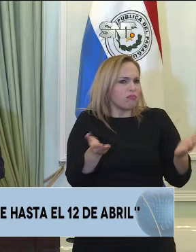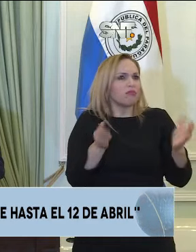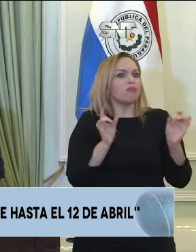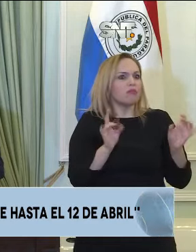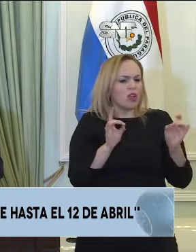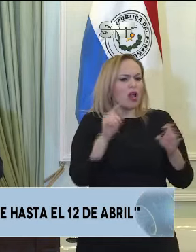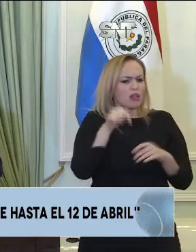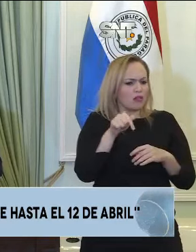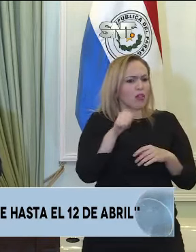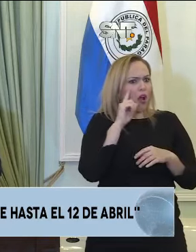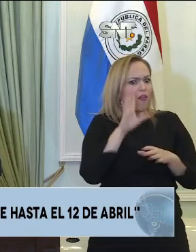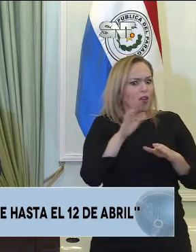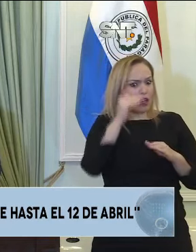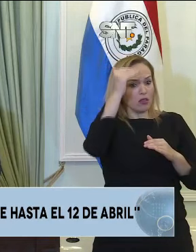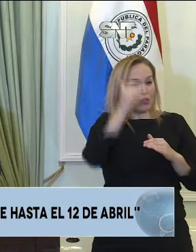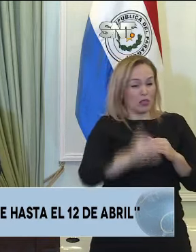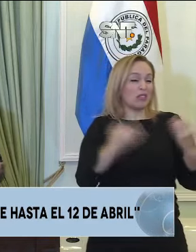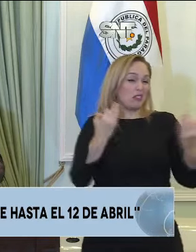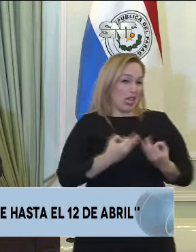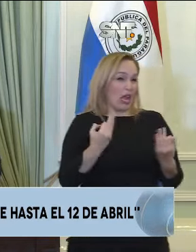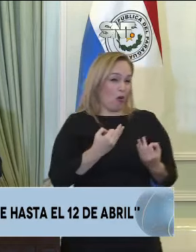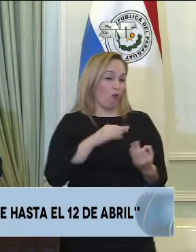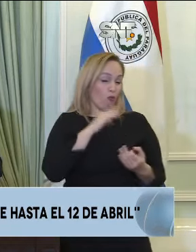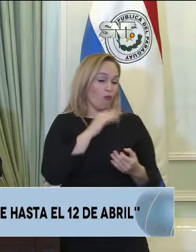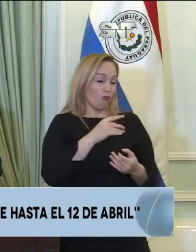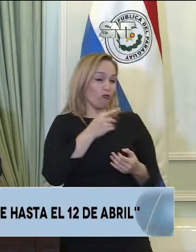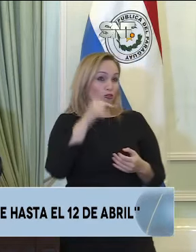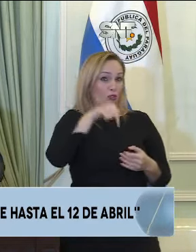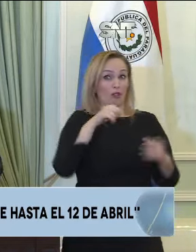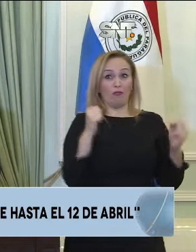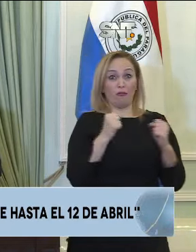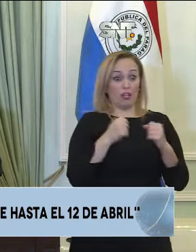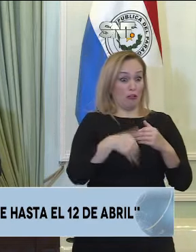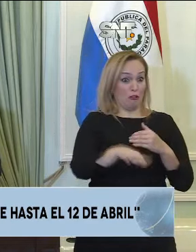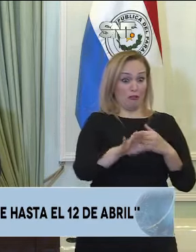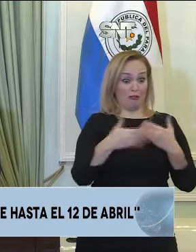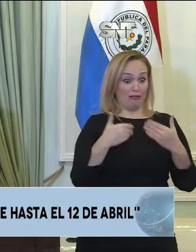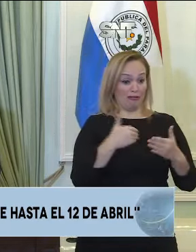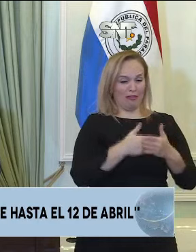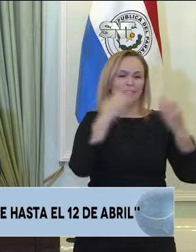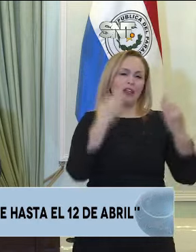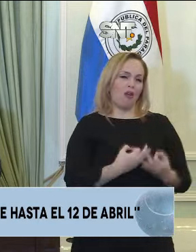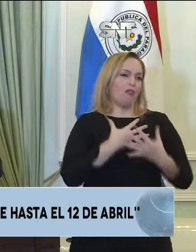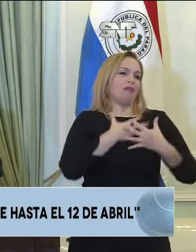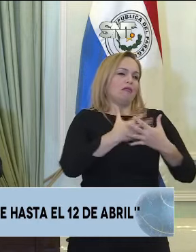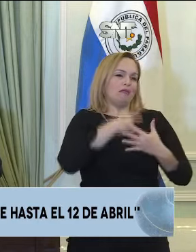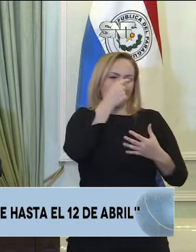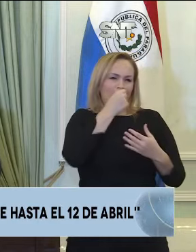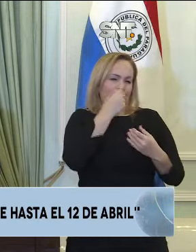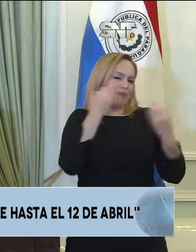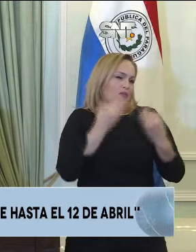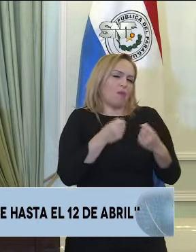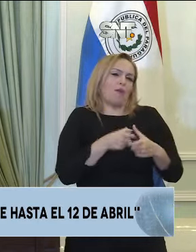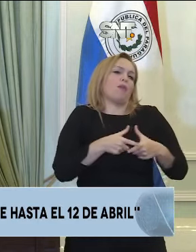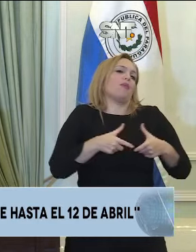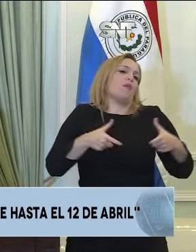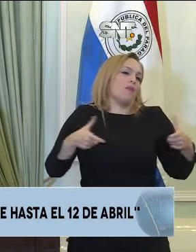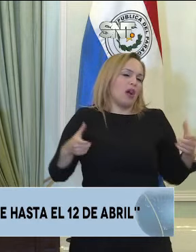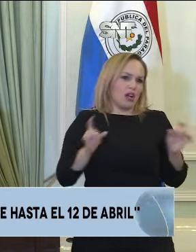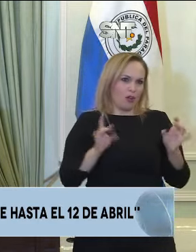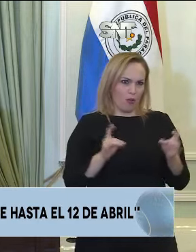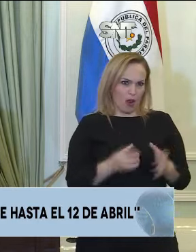esperamos en esta estación del año. Vamos a tener muchos casos de enfermedades respiratorias y, bueno, la diferenciación se hace a través de esos estudios. ¿Se